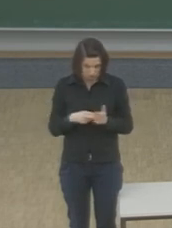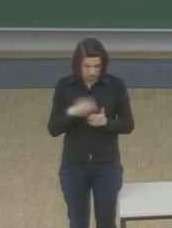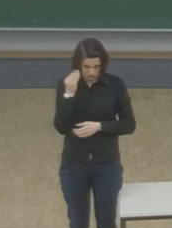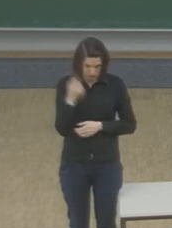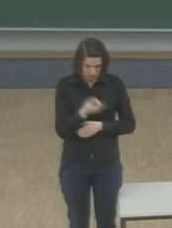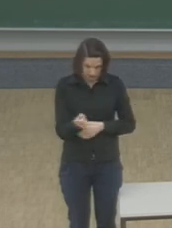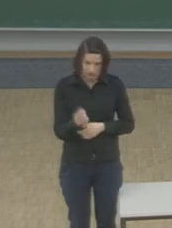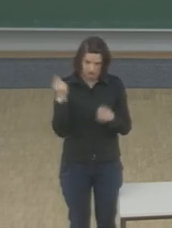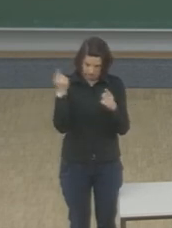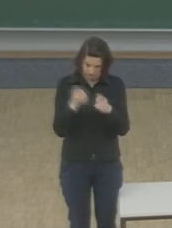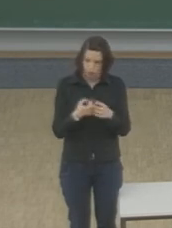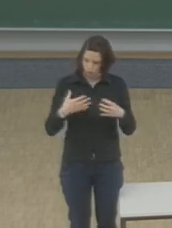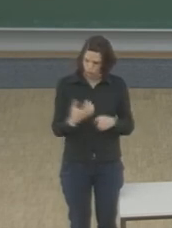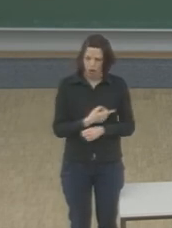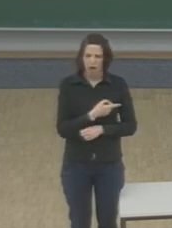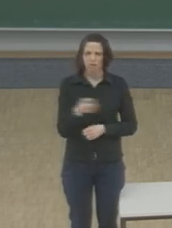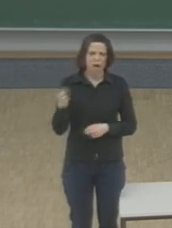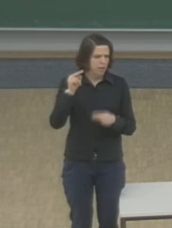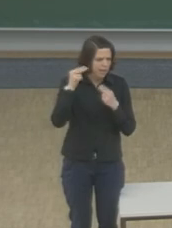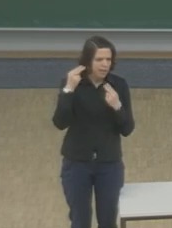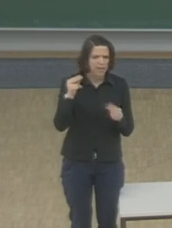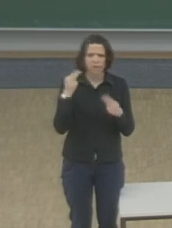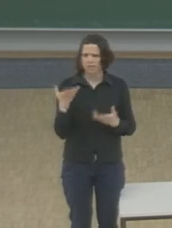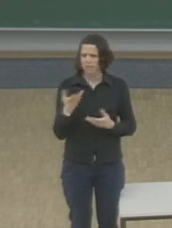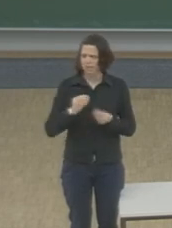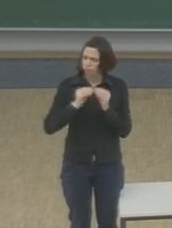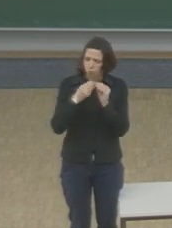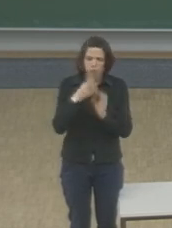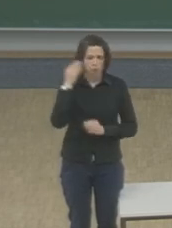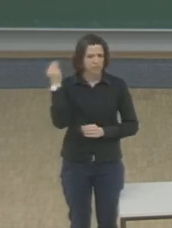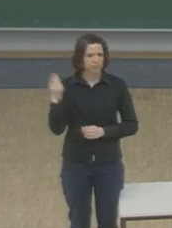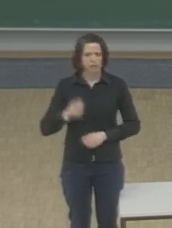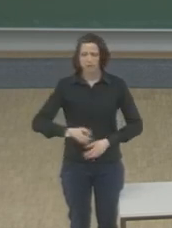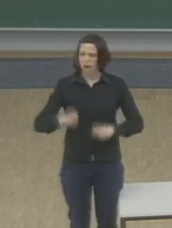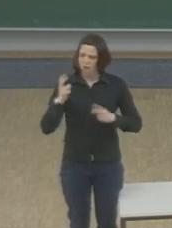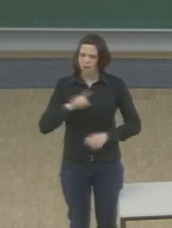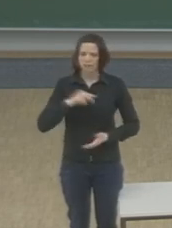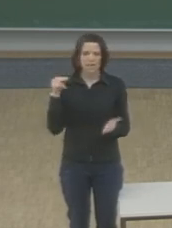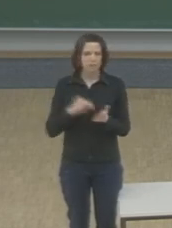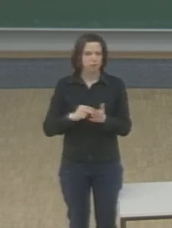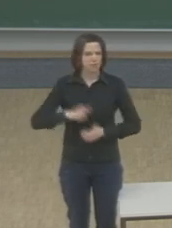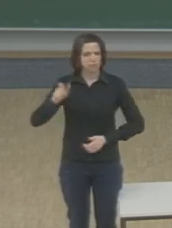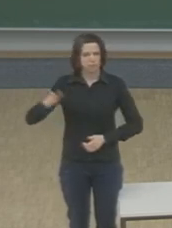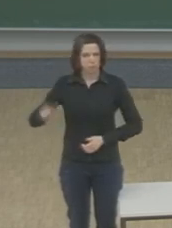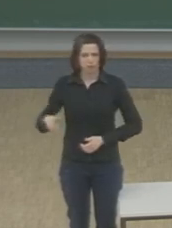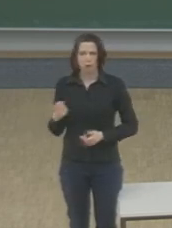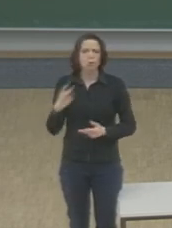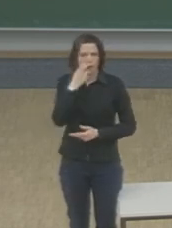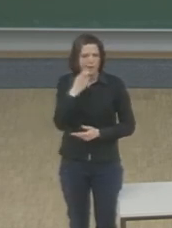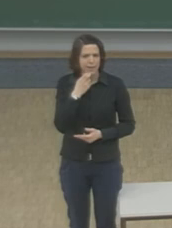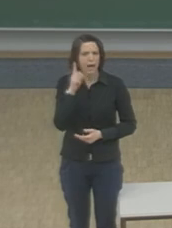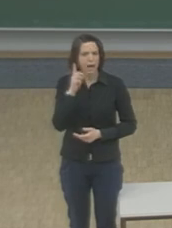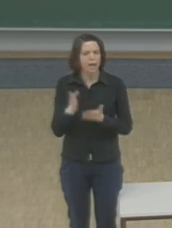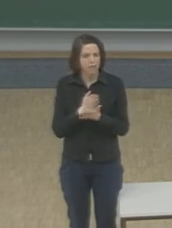konstruktiven, interessierten und reflektierten Bürgerinnen und Bürger werden, beziehungsweise zu entscheidungskompetenten Laien,